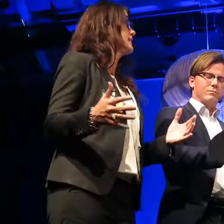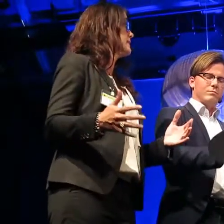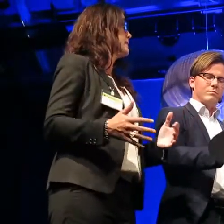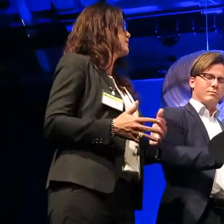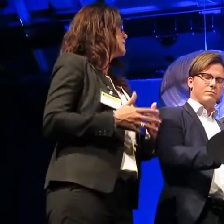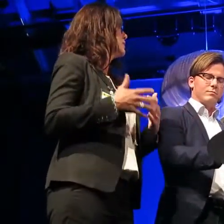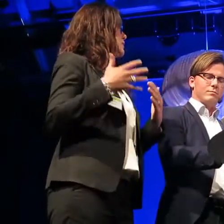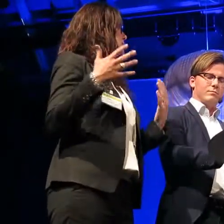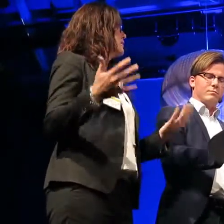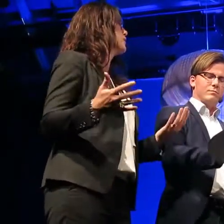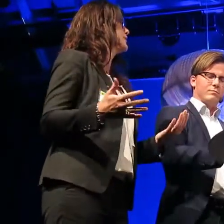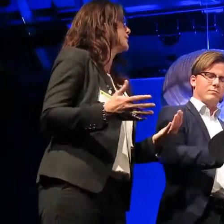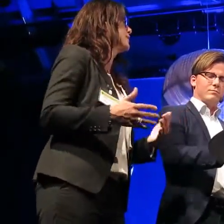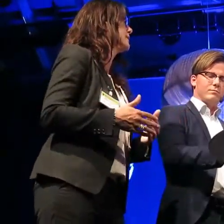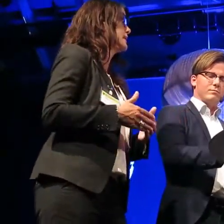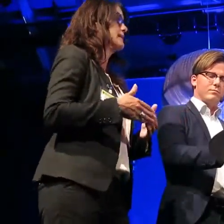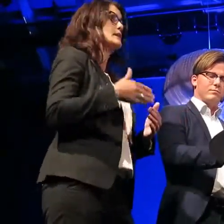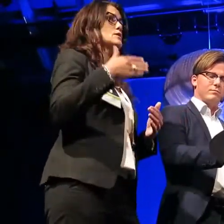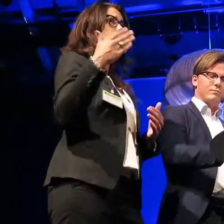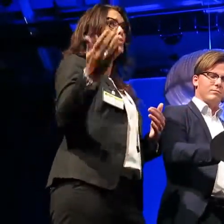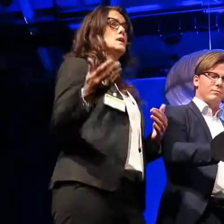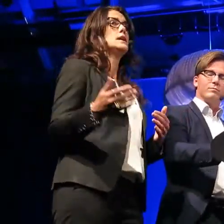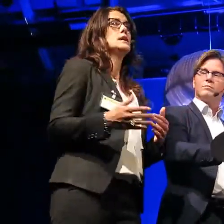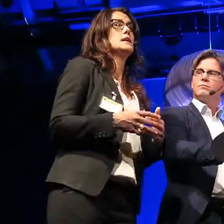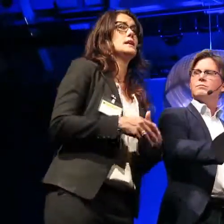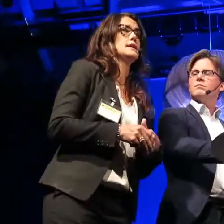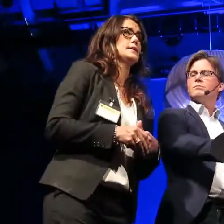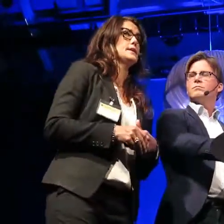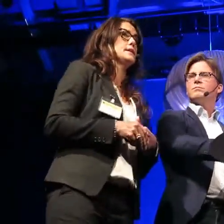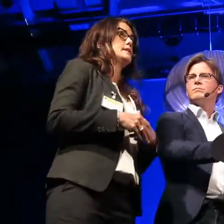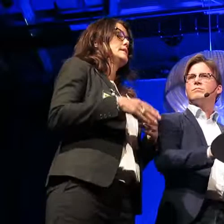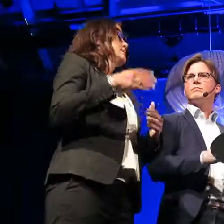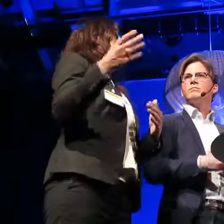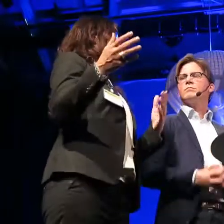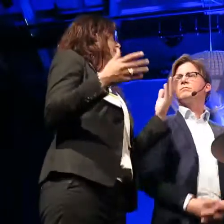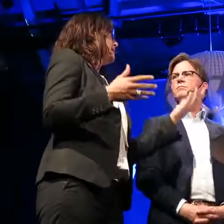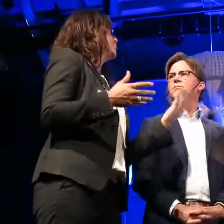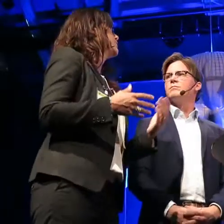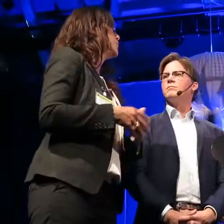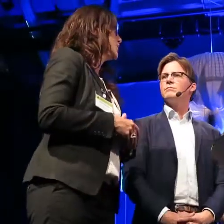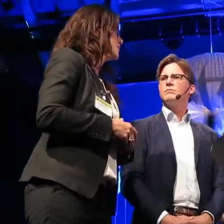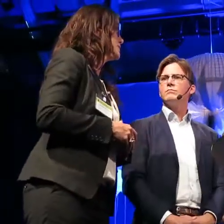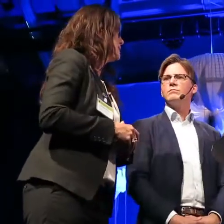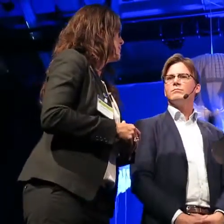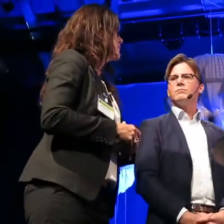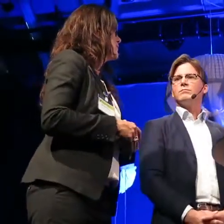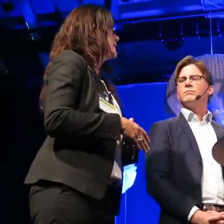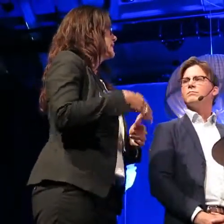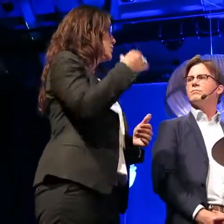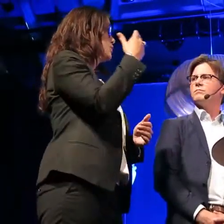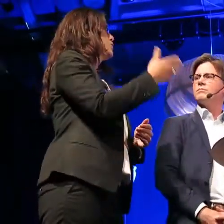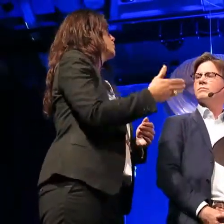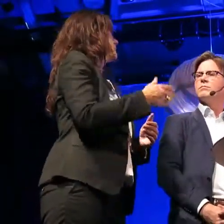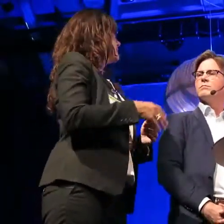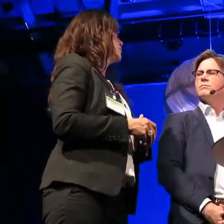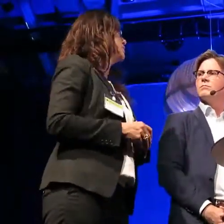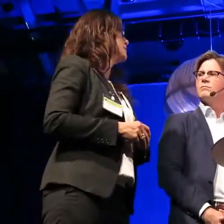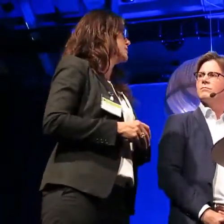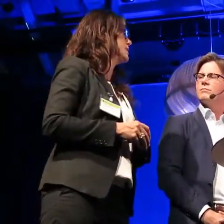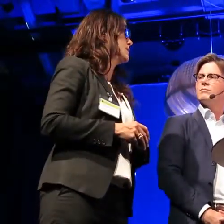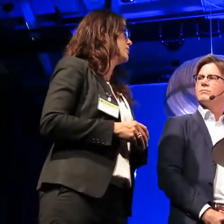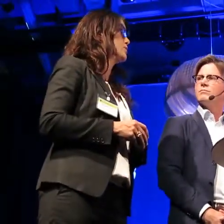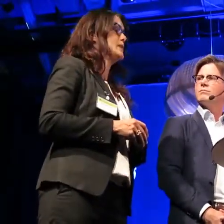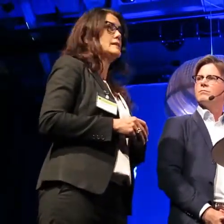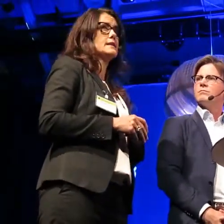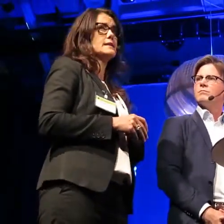ingenting. Därför så har ju vi valt nu att rikta in oss på det här bonus-malus-systemet och utveckla det, och också att det